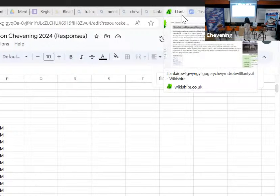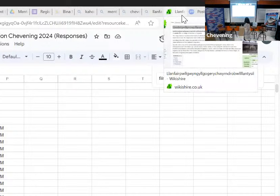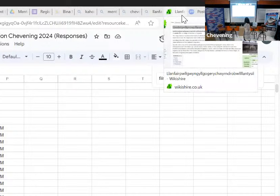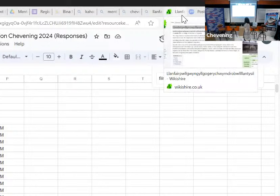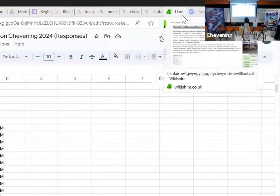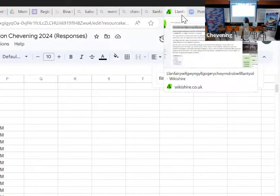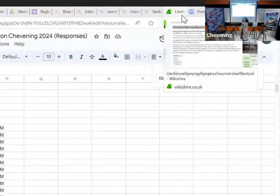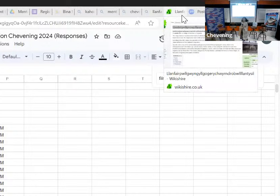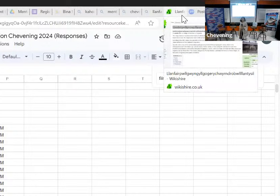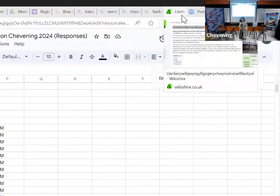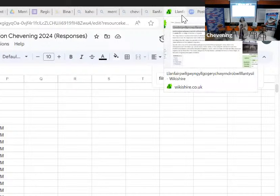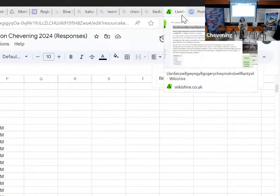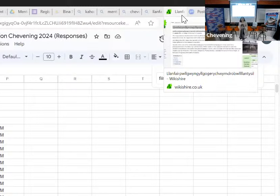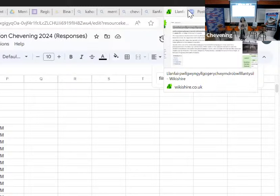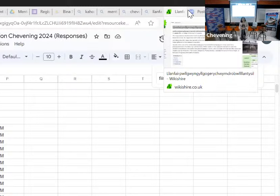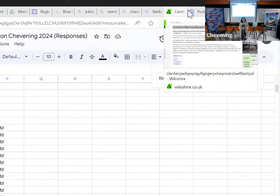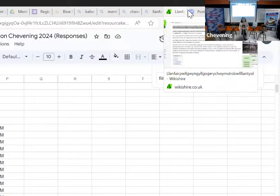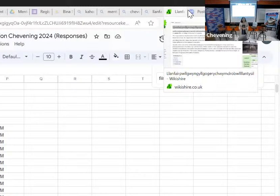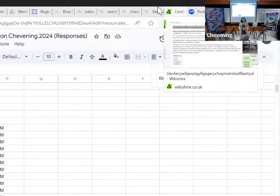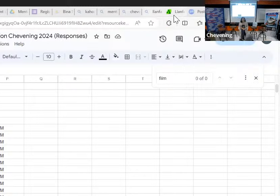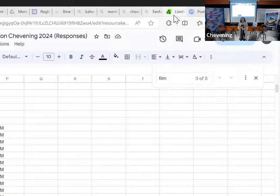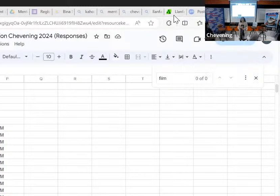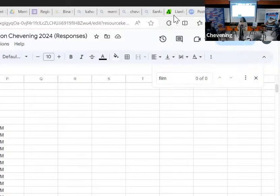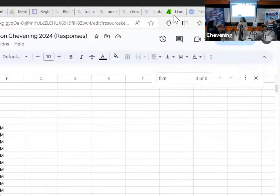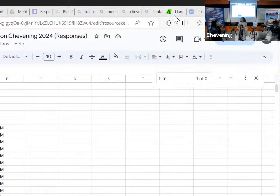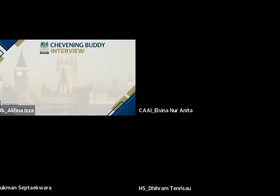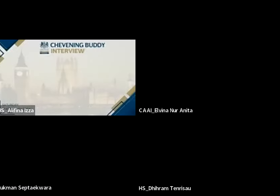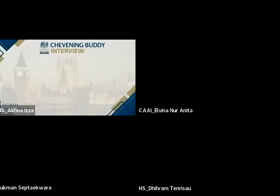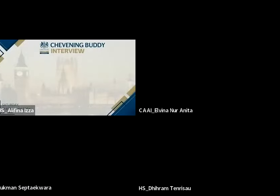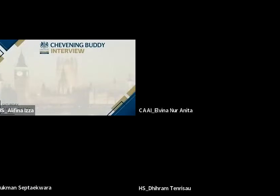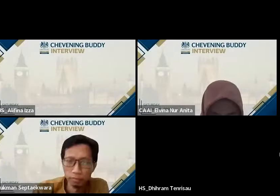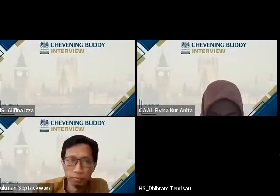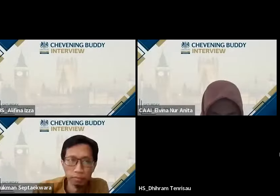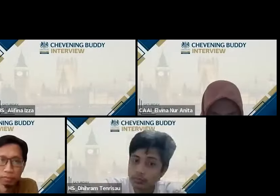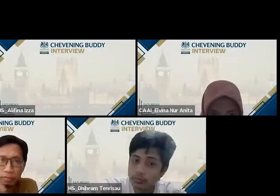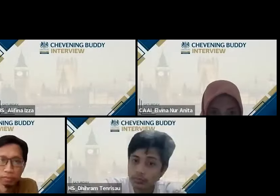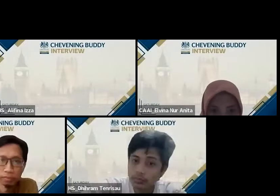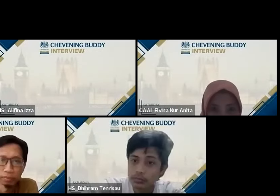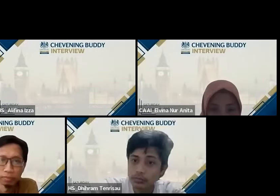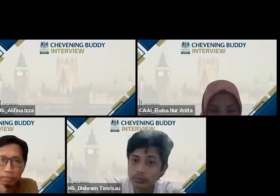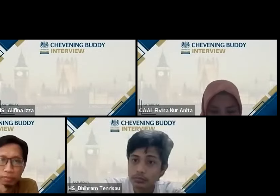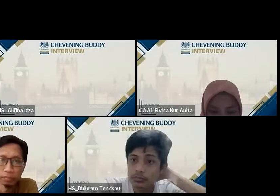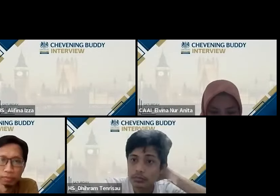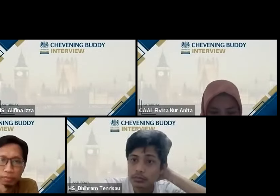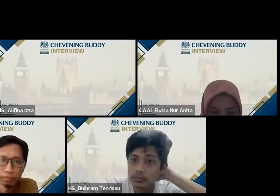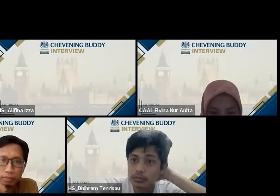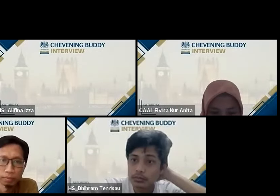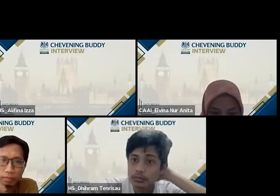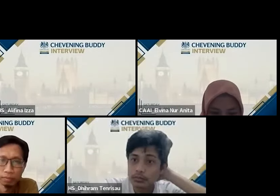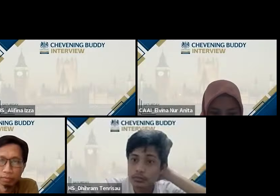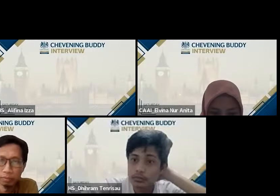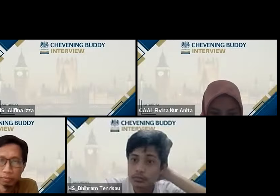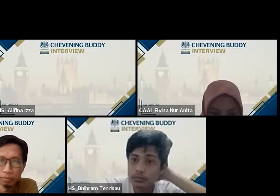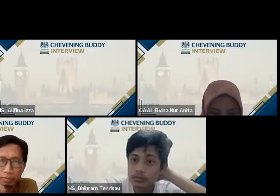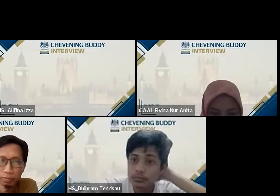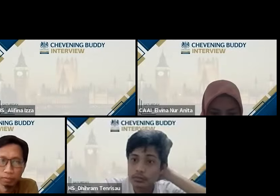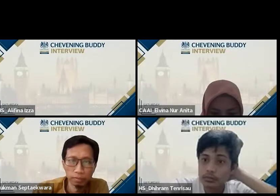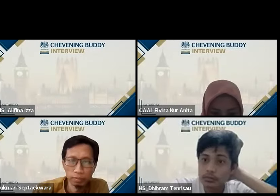untuk yang online teman-teman boleh kalau aku kayak gini berisik enggak ya k yang online berisik